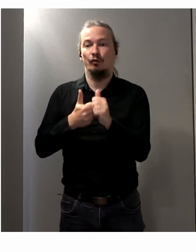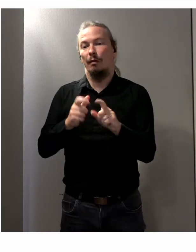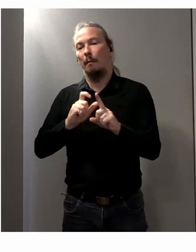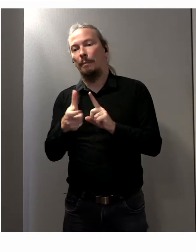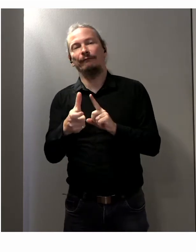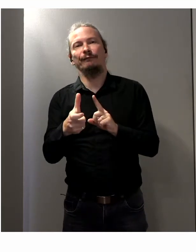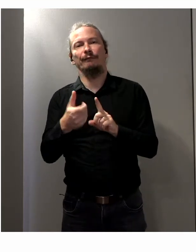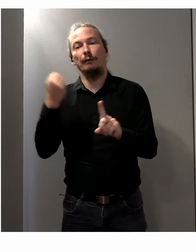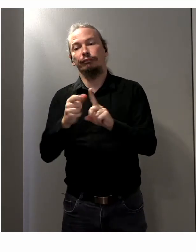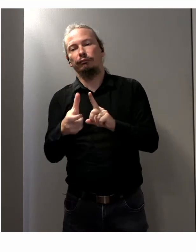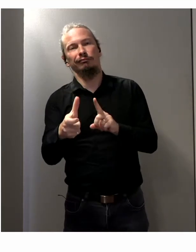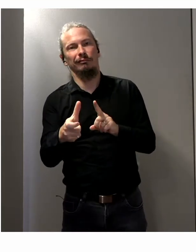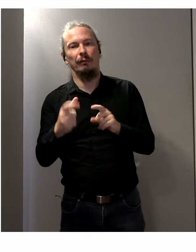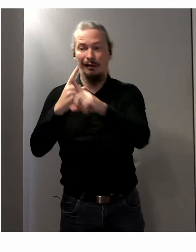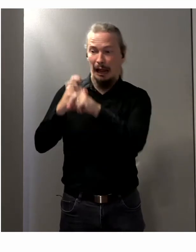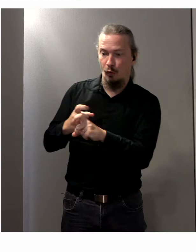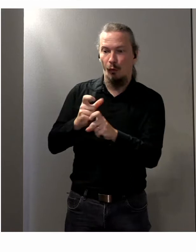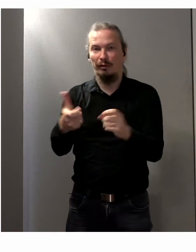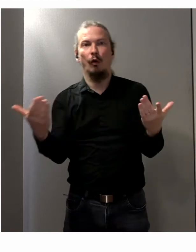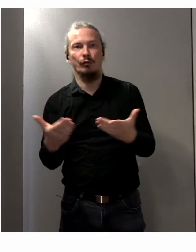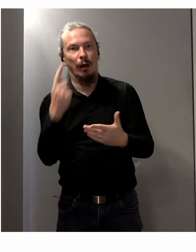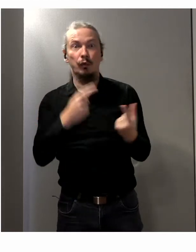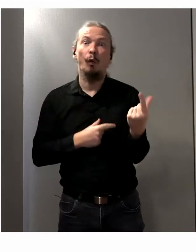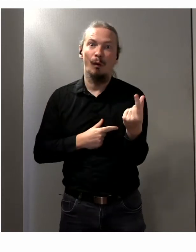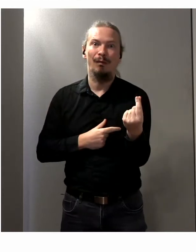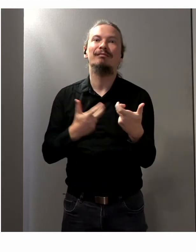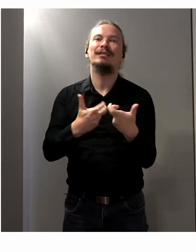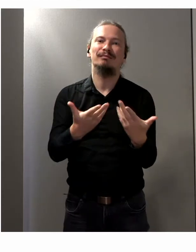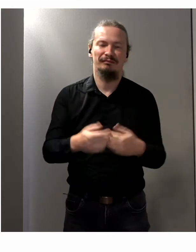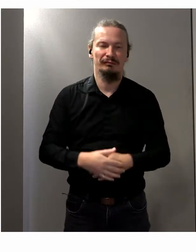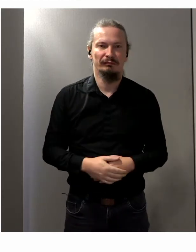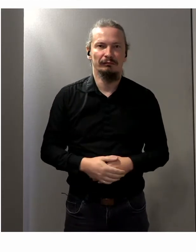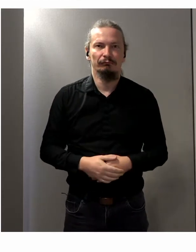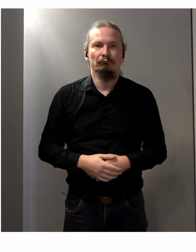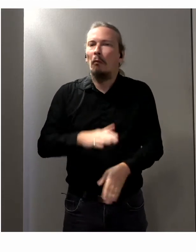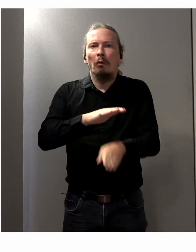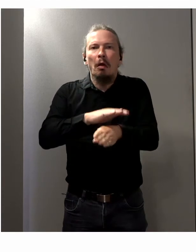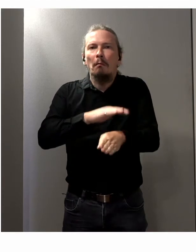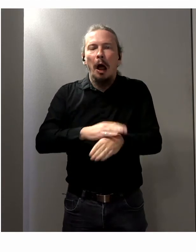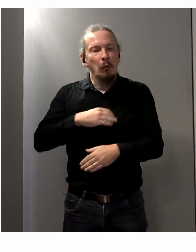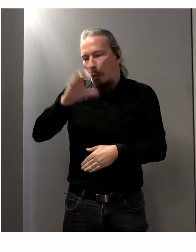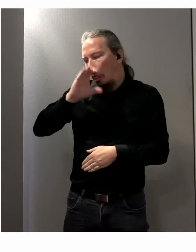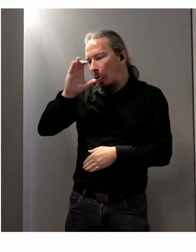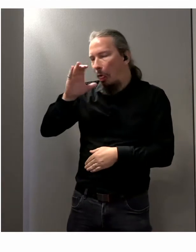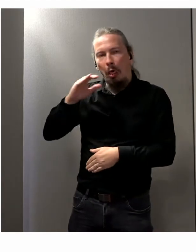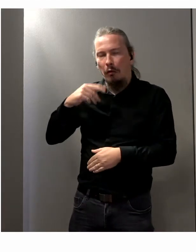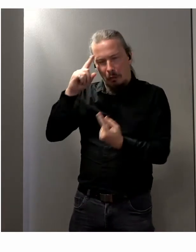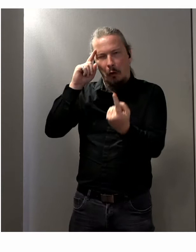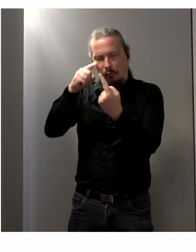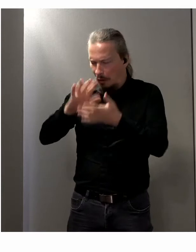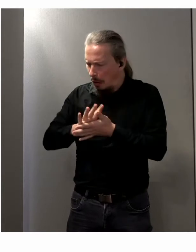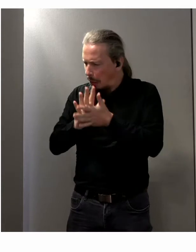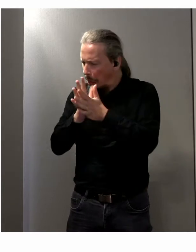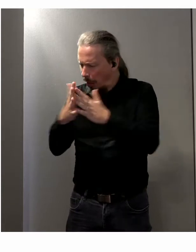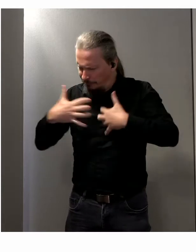conséquences que pouvait avoir certains modes de calcul, en particulier sur le couple. Au départ, à titre de curiosité, je l'ai pris un peu comme un objet